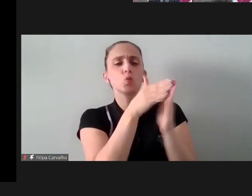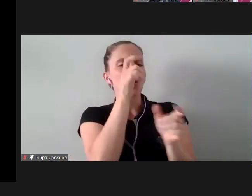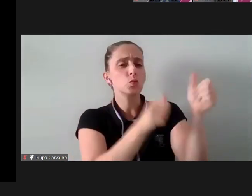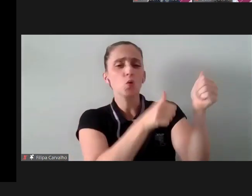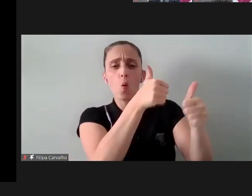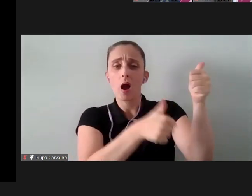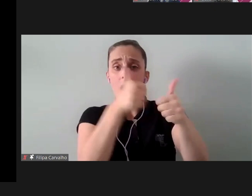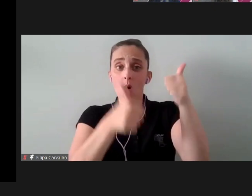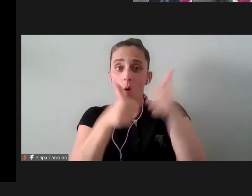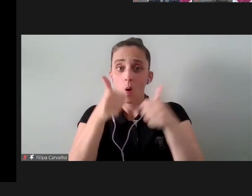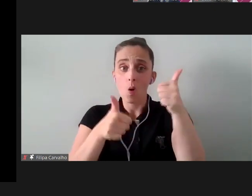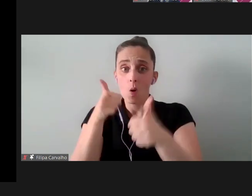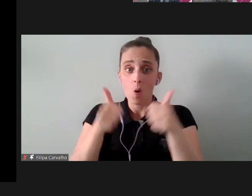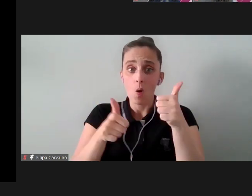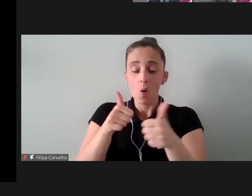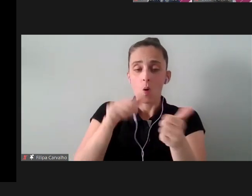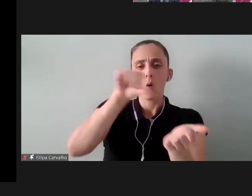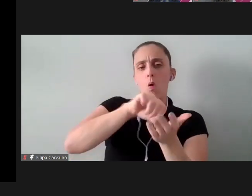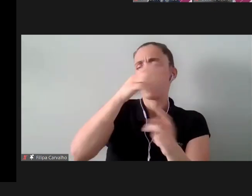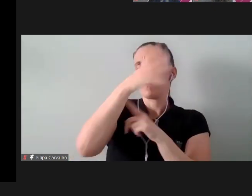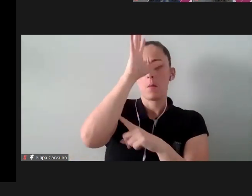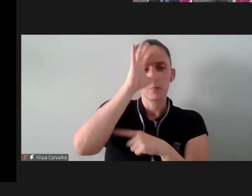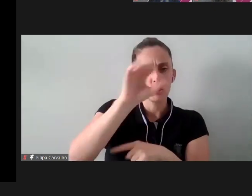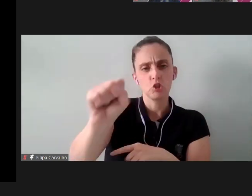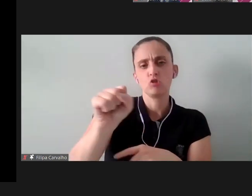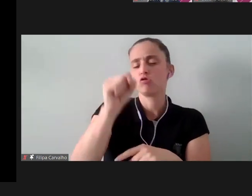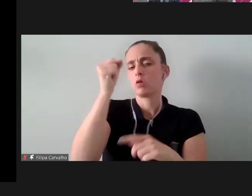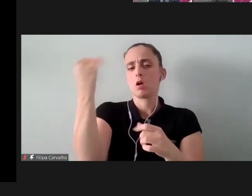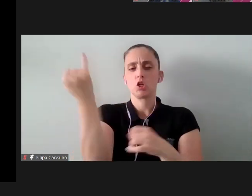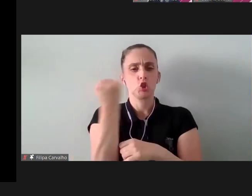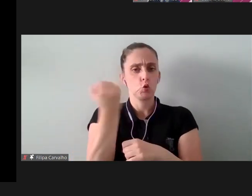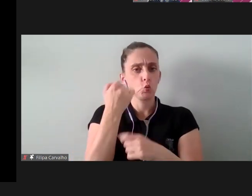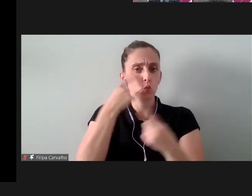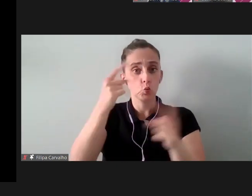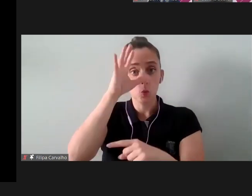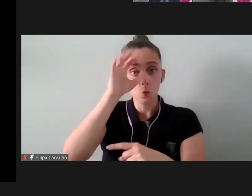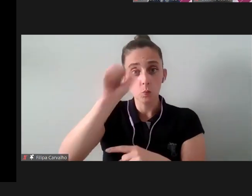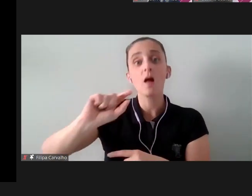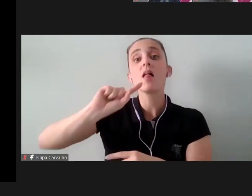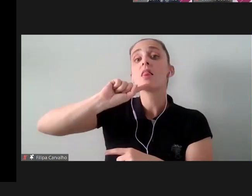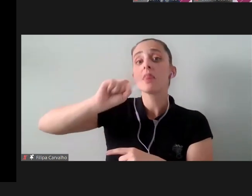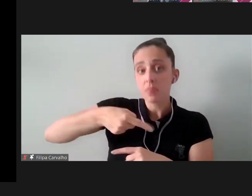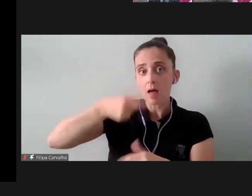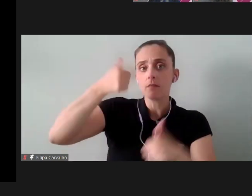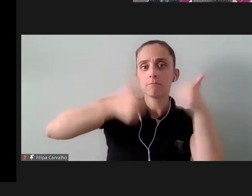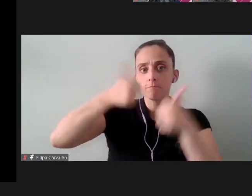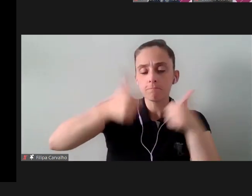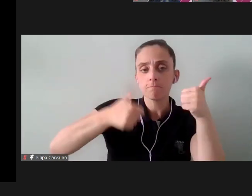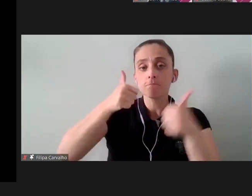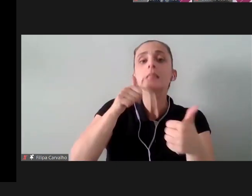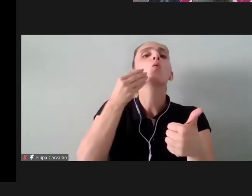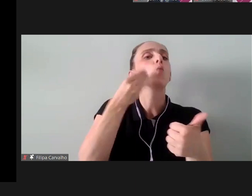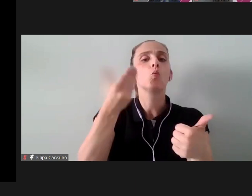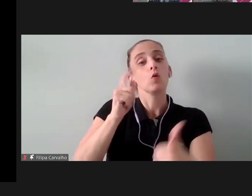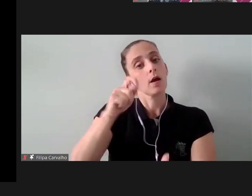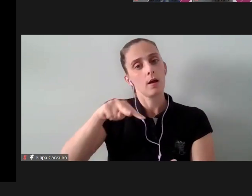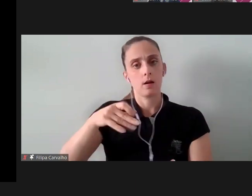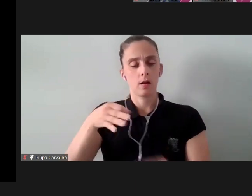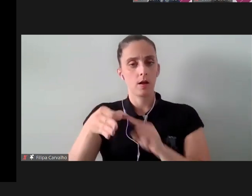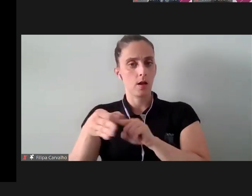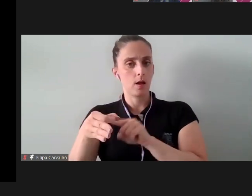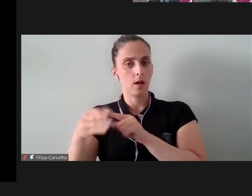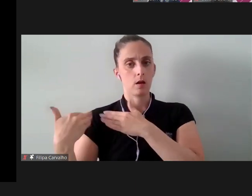pública central para os ministérios, para os institutos públicos, devem fazê-lo por via da INAP. A INAP é que detém a